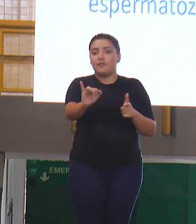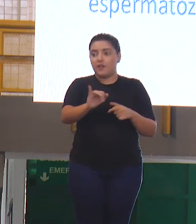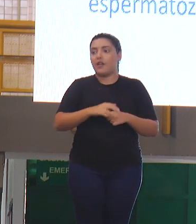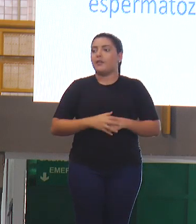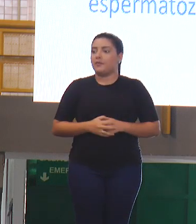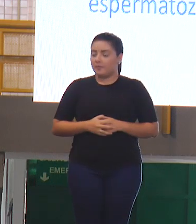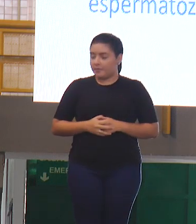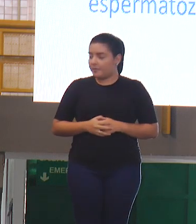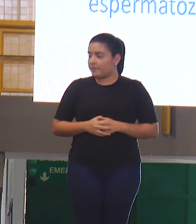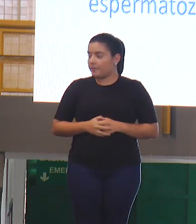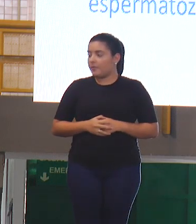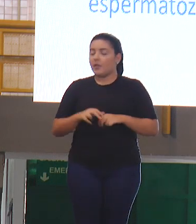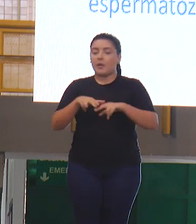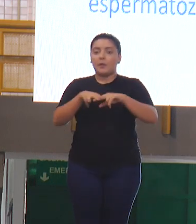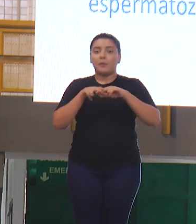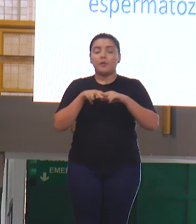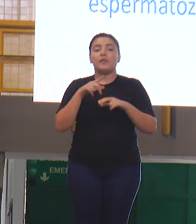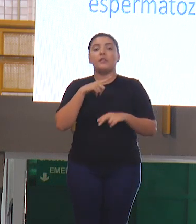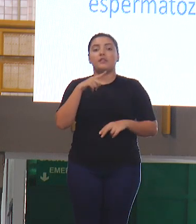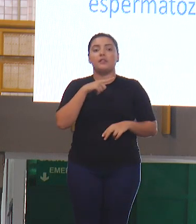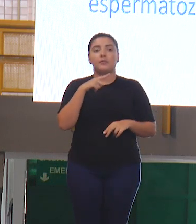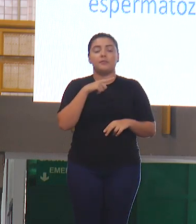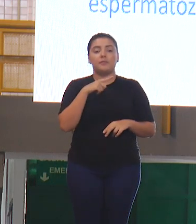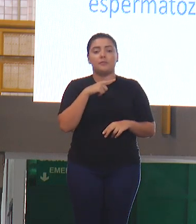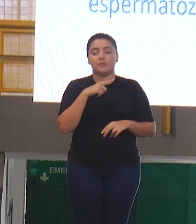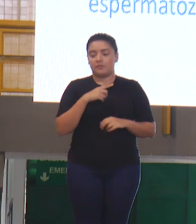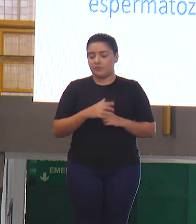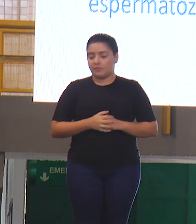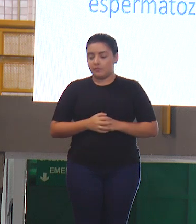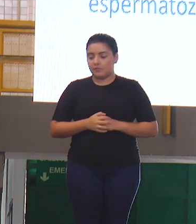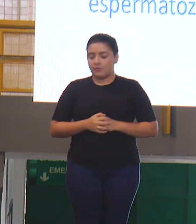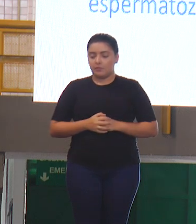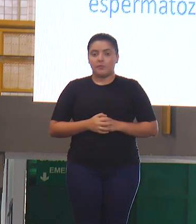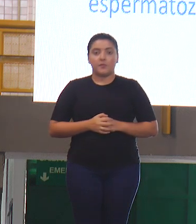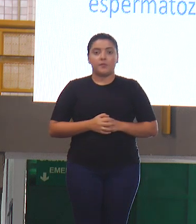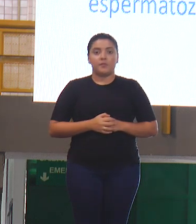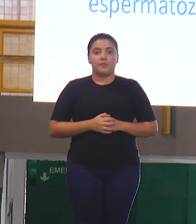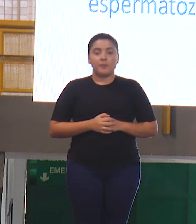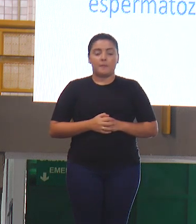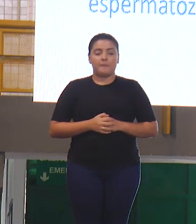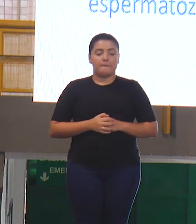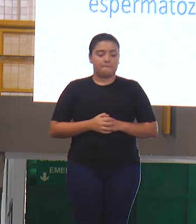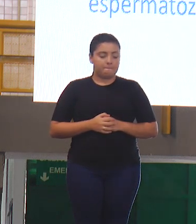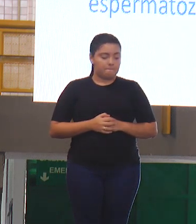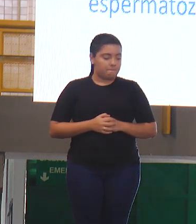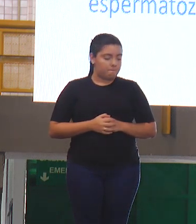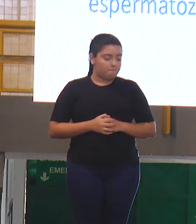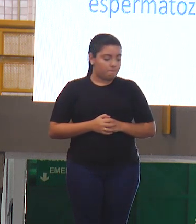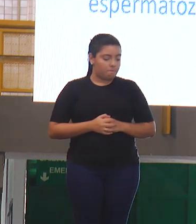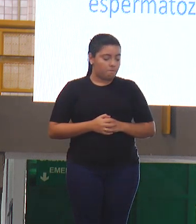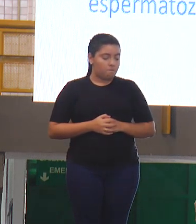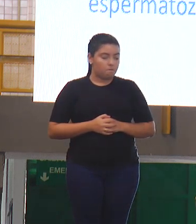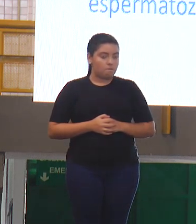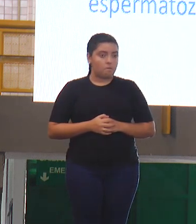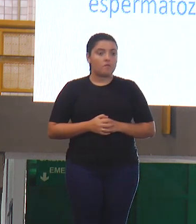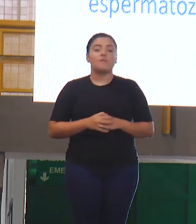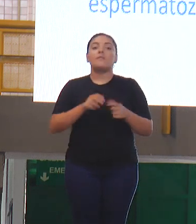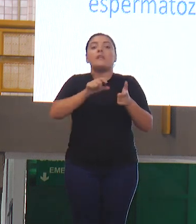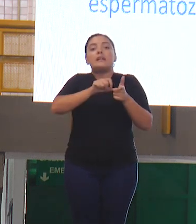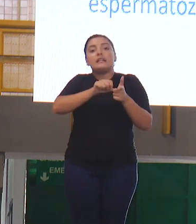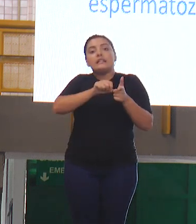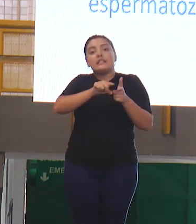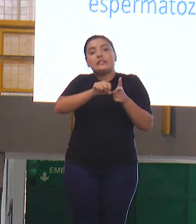externo. Então, como ela tem porção para a corrente sanguínea, que é a porção endócrina, e